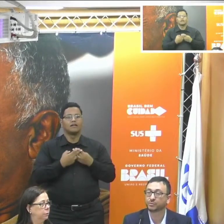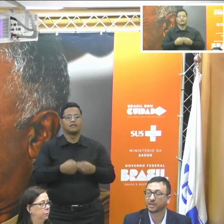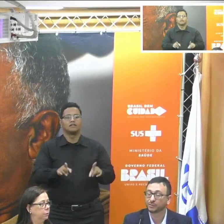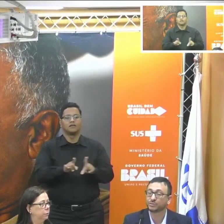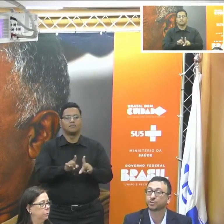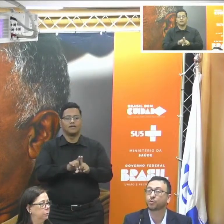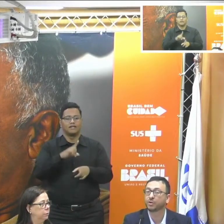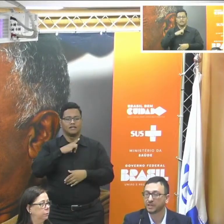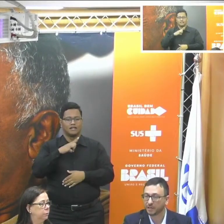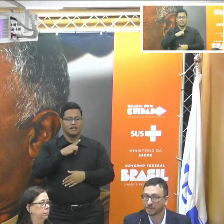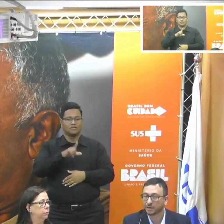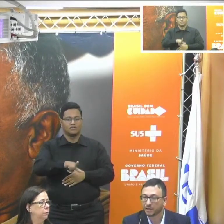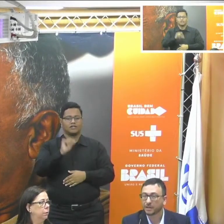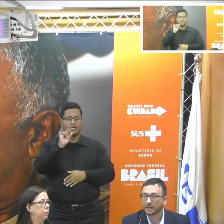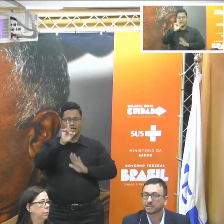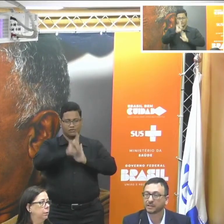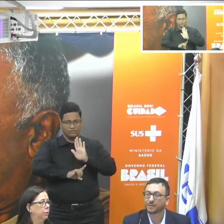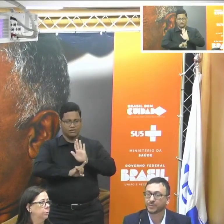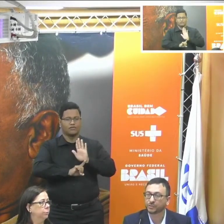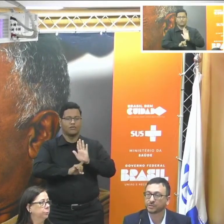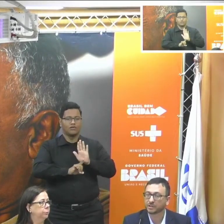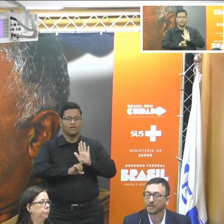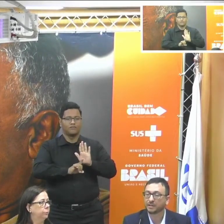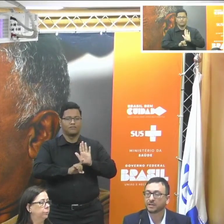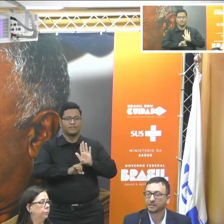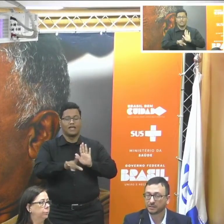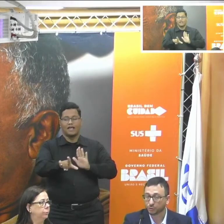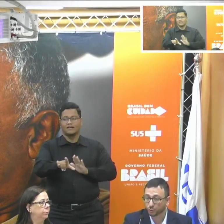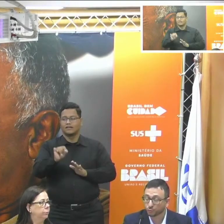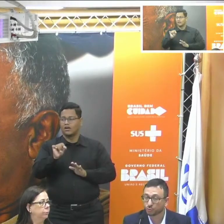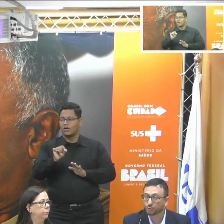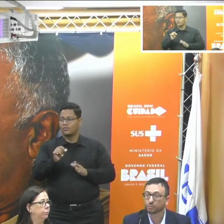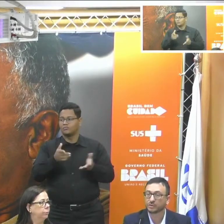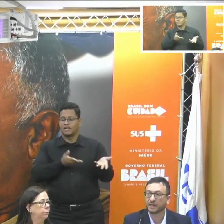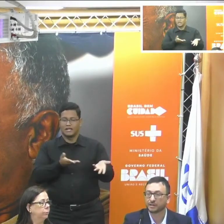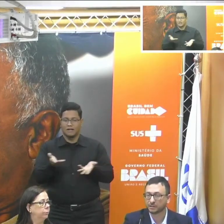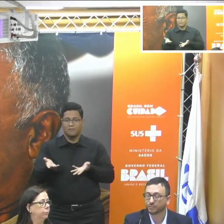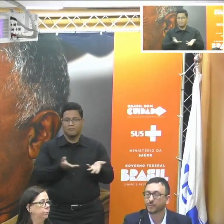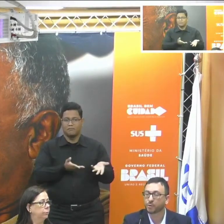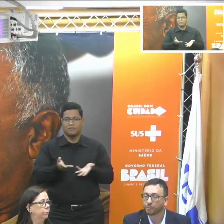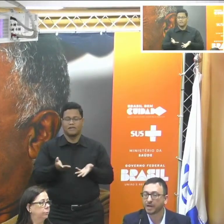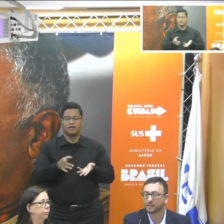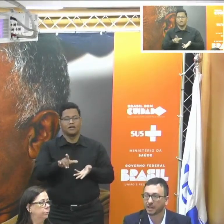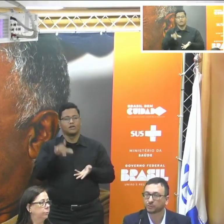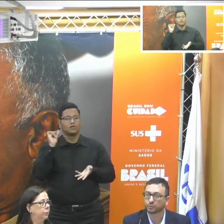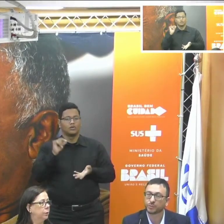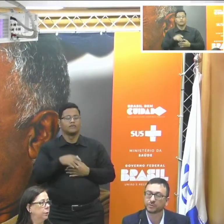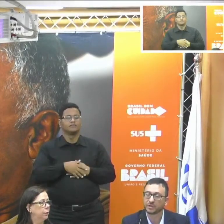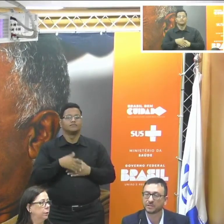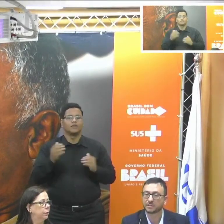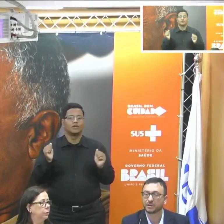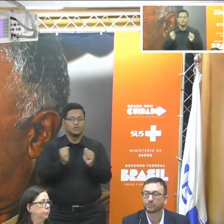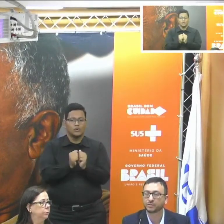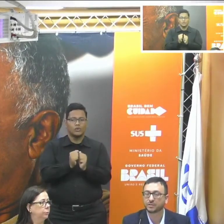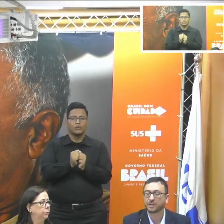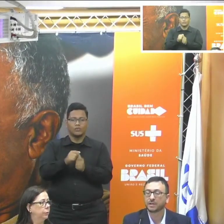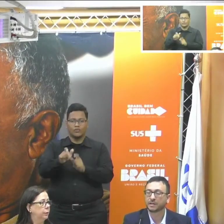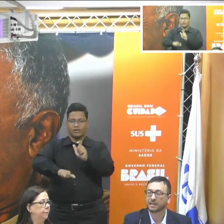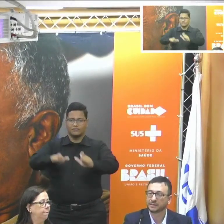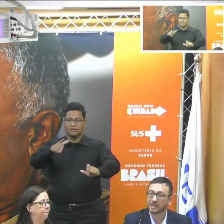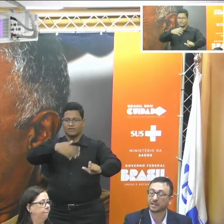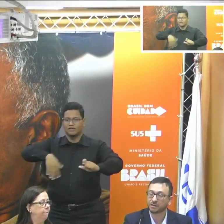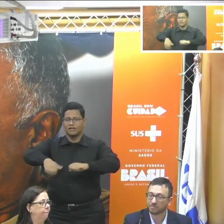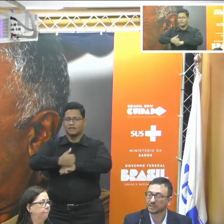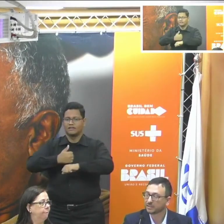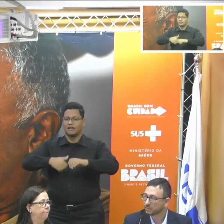tenha o direito de escolher essa terapêutica né junto né de forma compartilhada com os profissionais de saúde